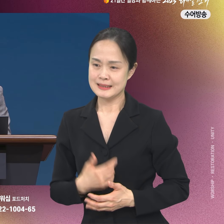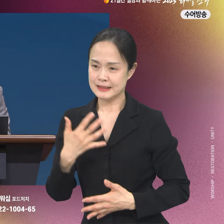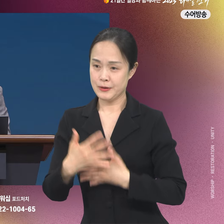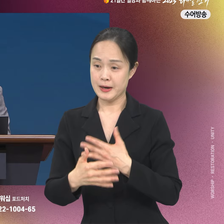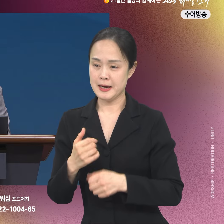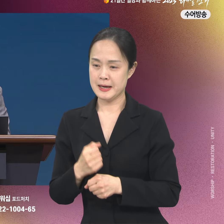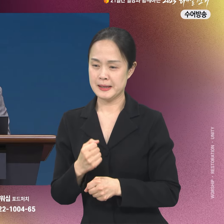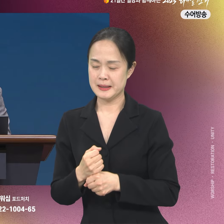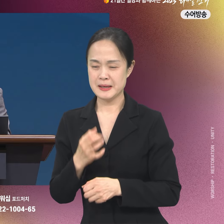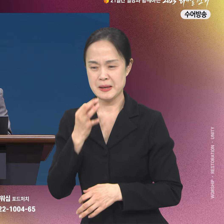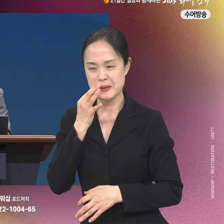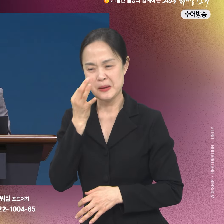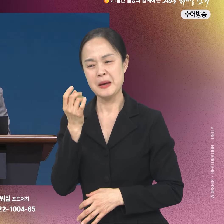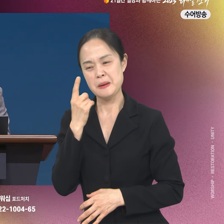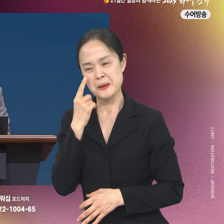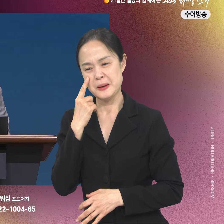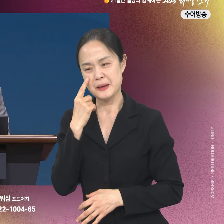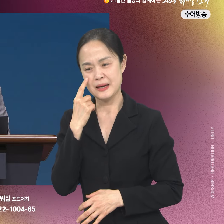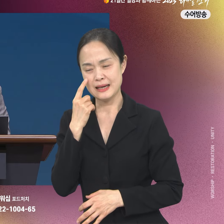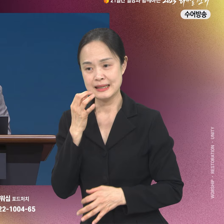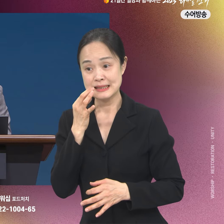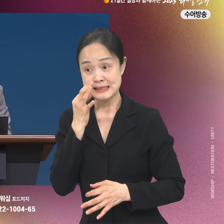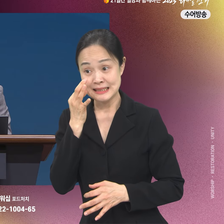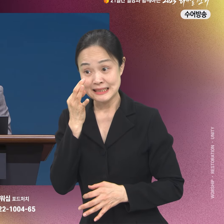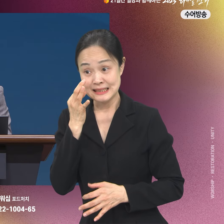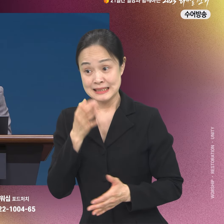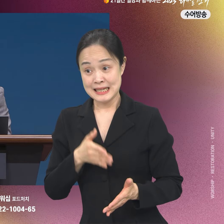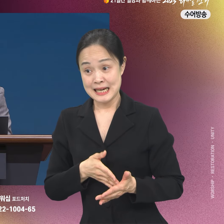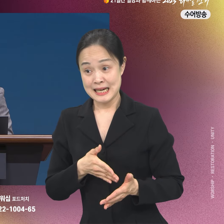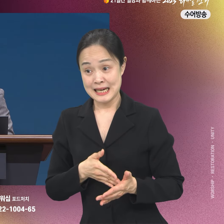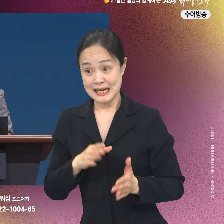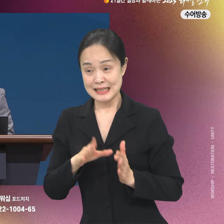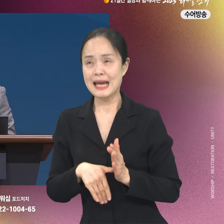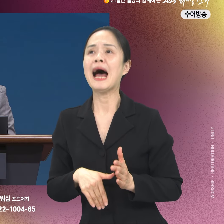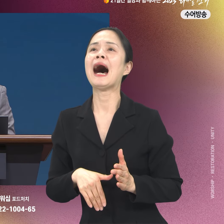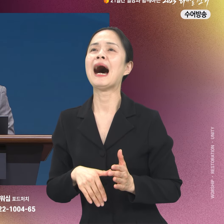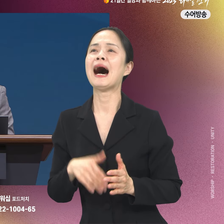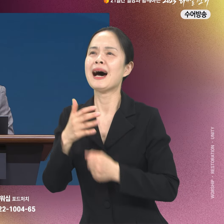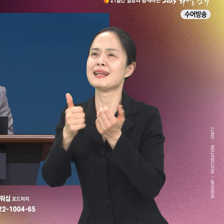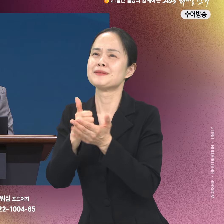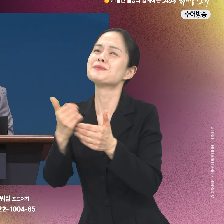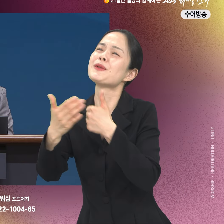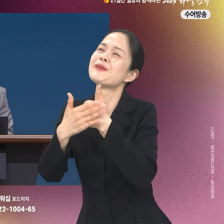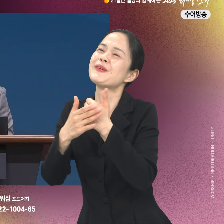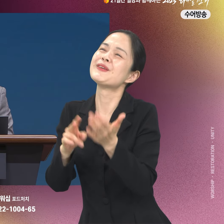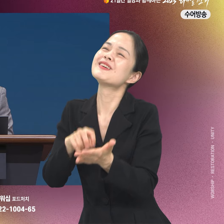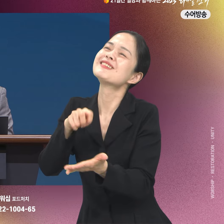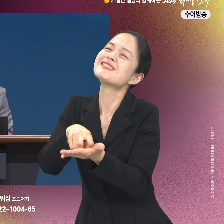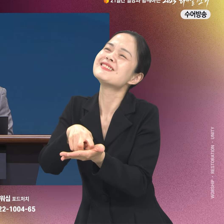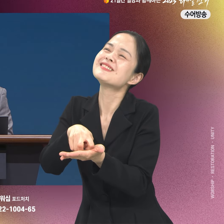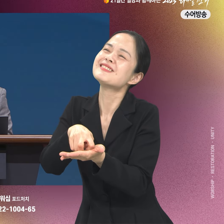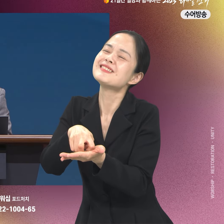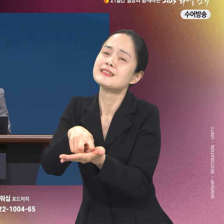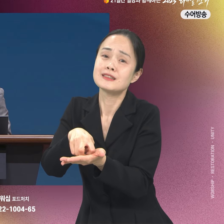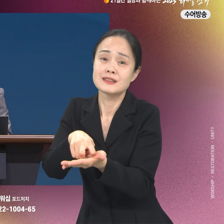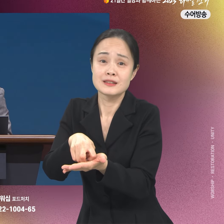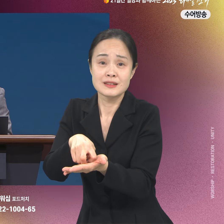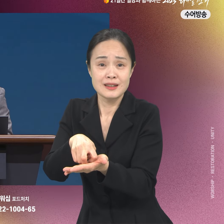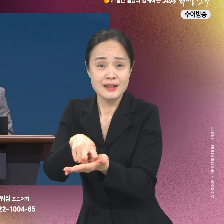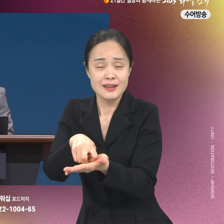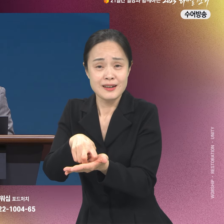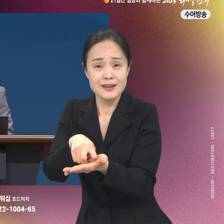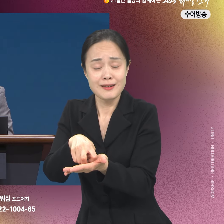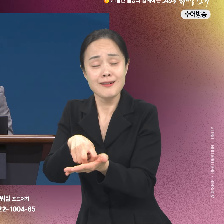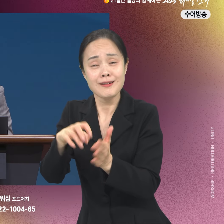되면 기도하는. 근데 그것도 인간적으로 보면 꽤 괜찮은